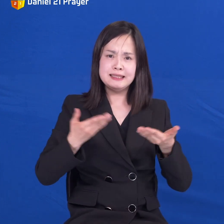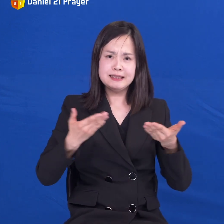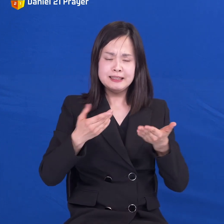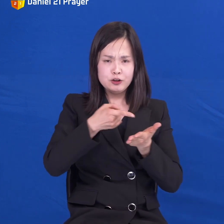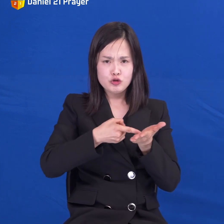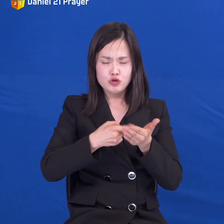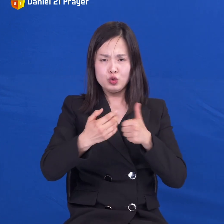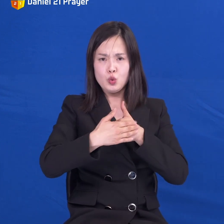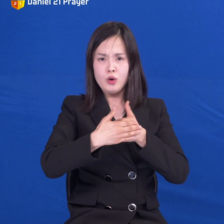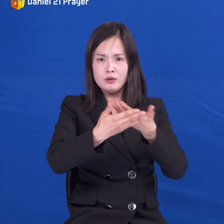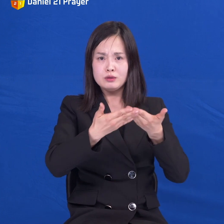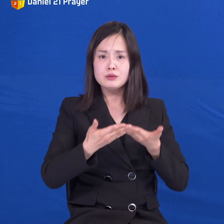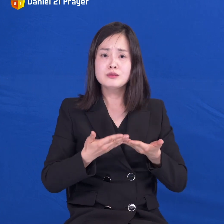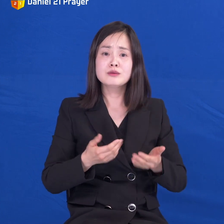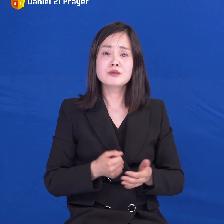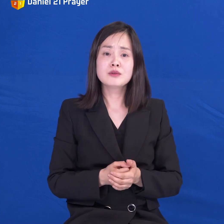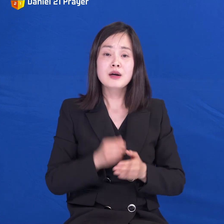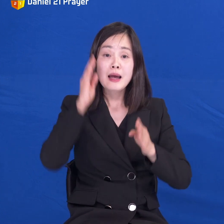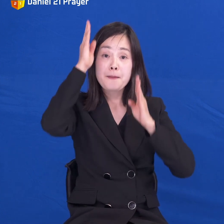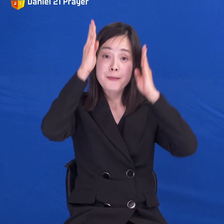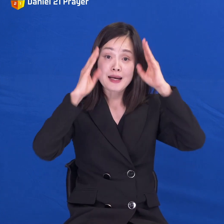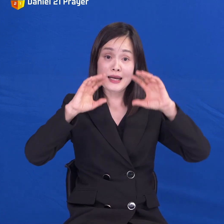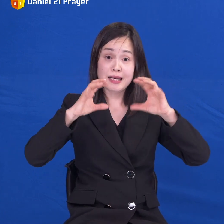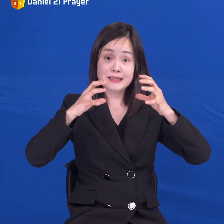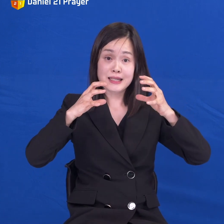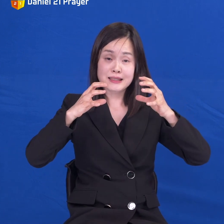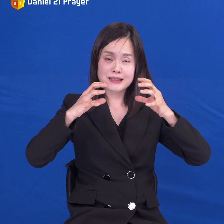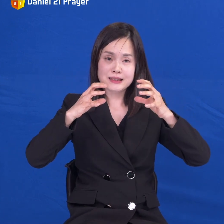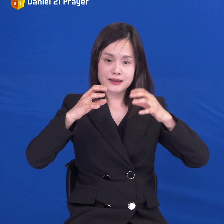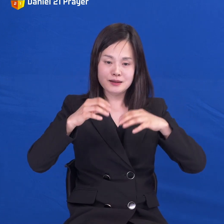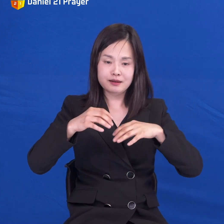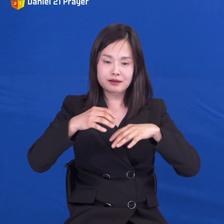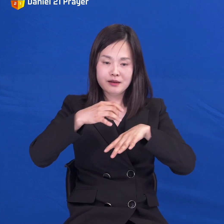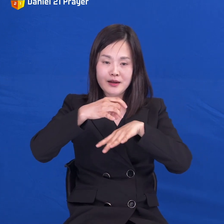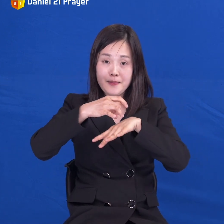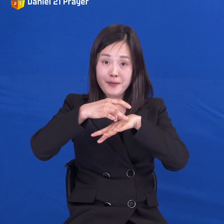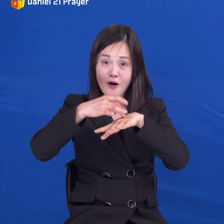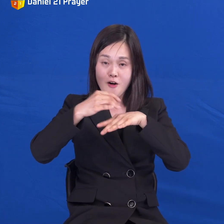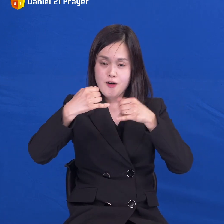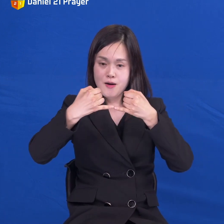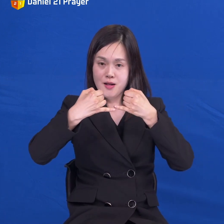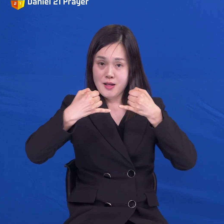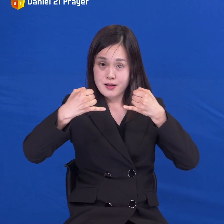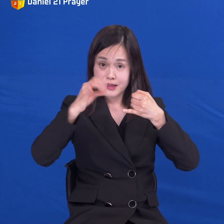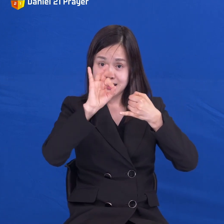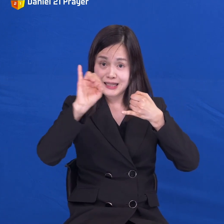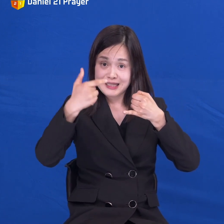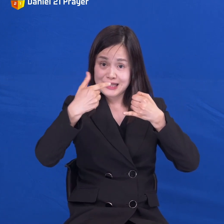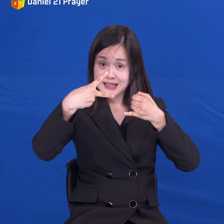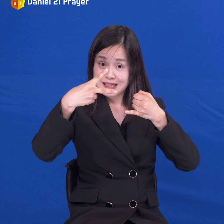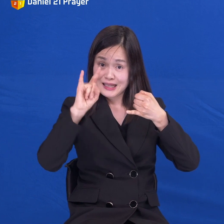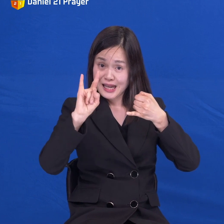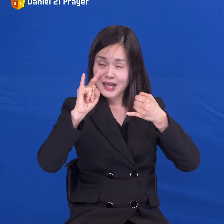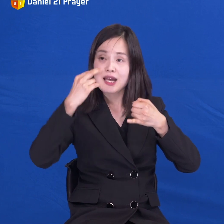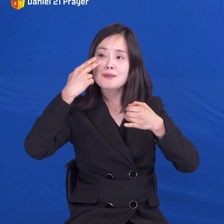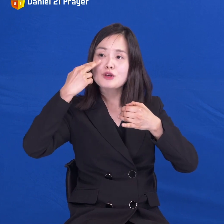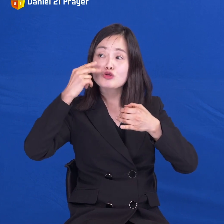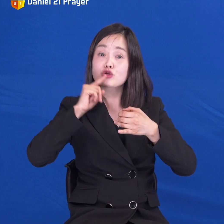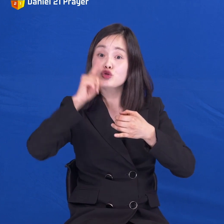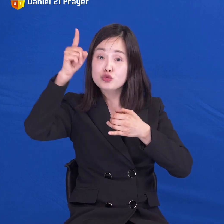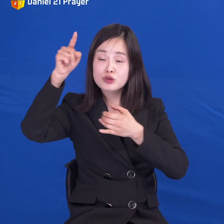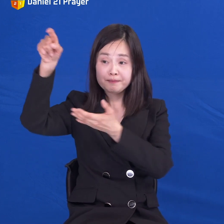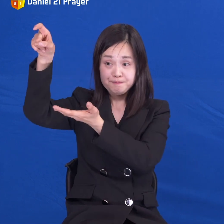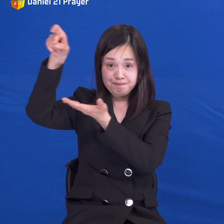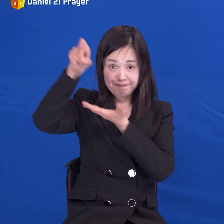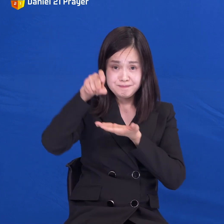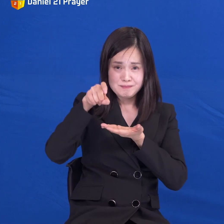말레이시아에서는 인대를 미국에 주문하는데 오고 가는데 한 달이 걸린다는 거예요. 근데 여기는 인대가 있다는